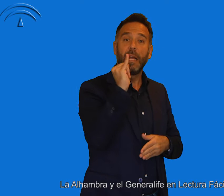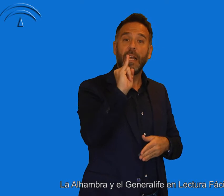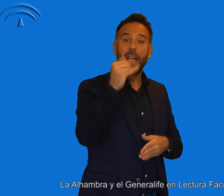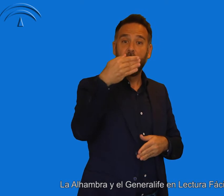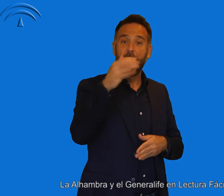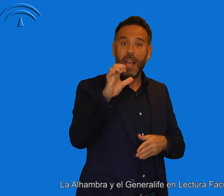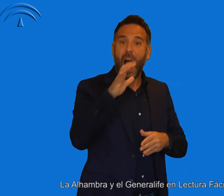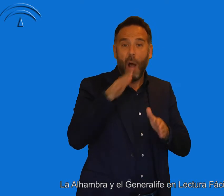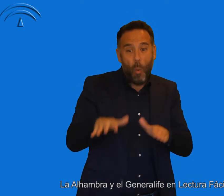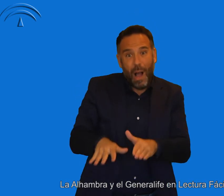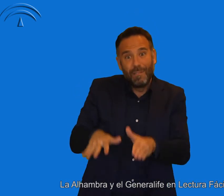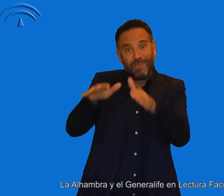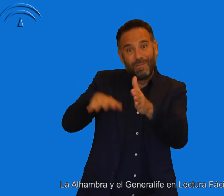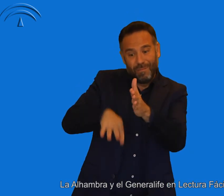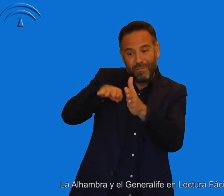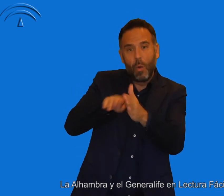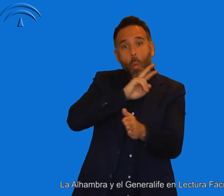de los Aljibes y la Alcazaba.